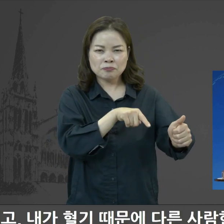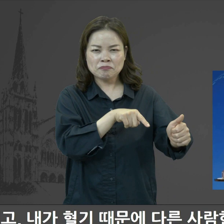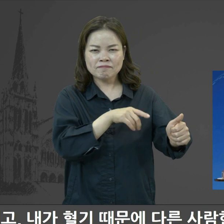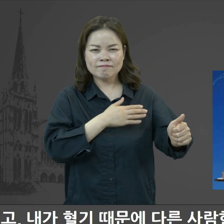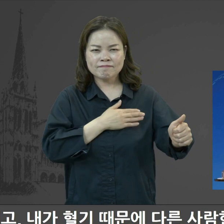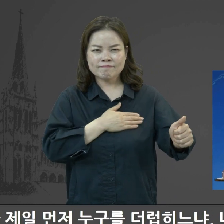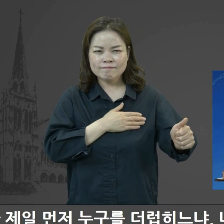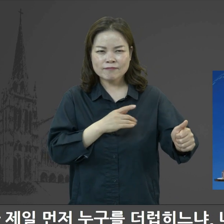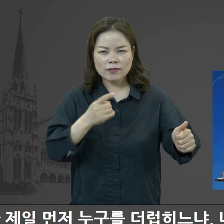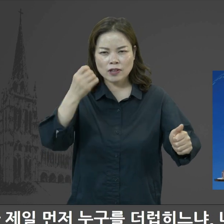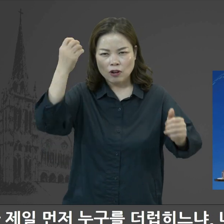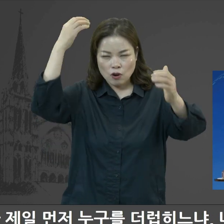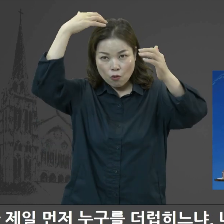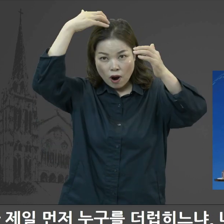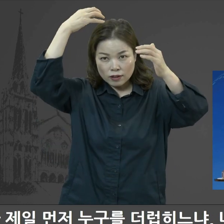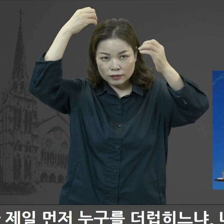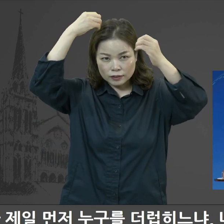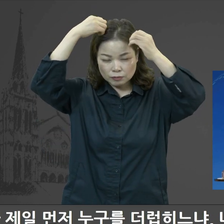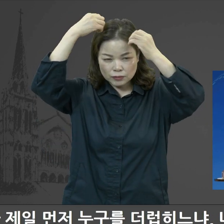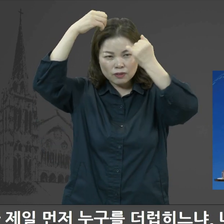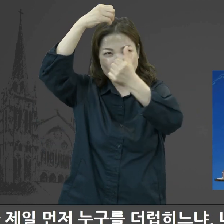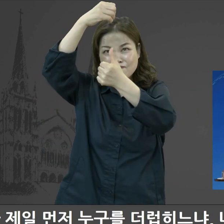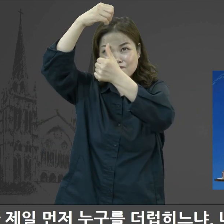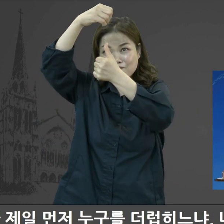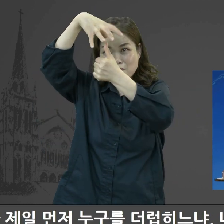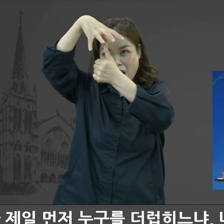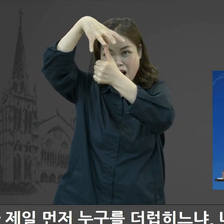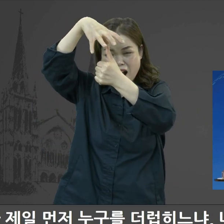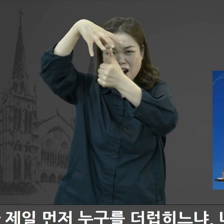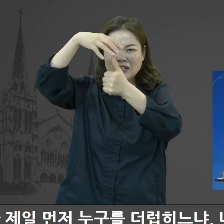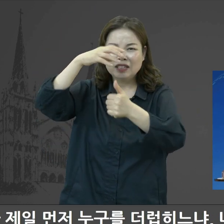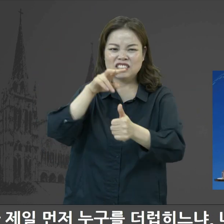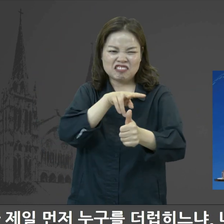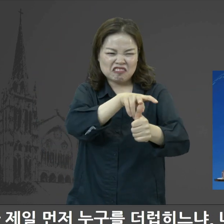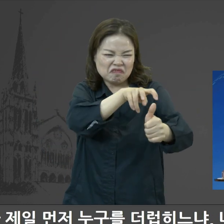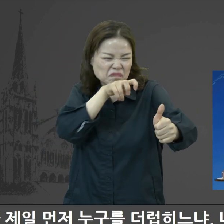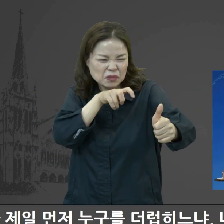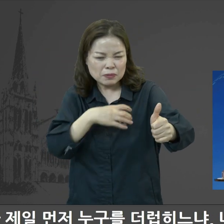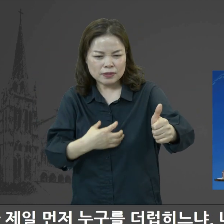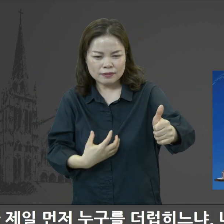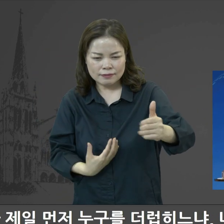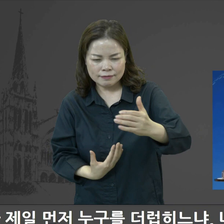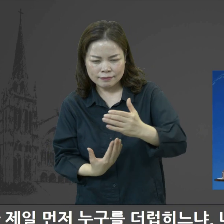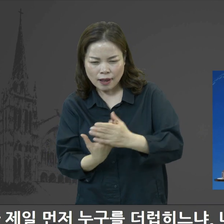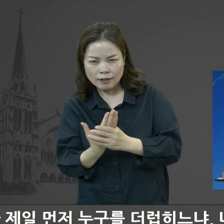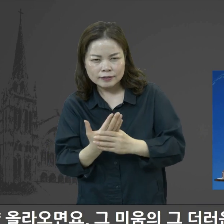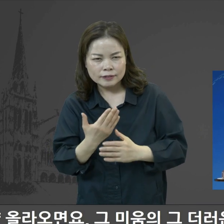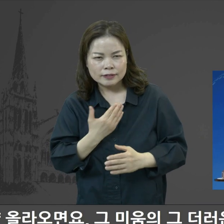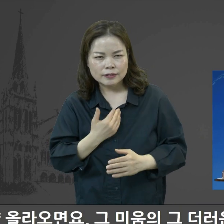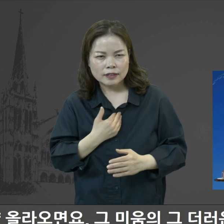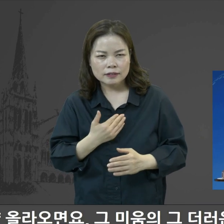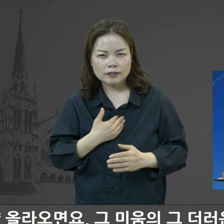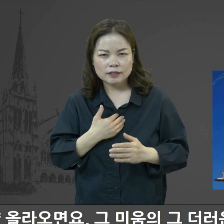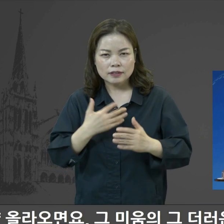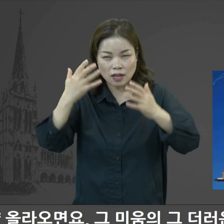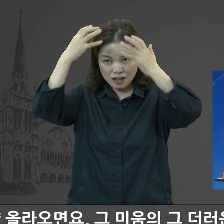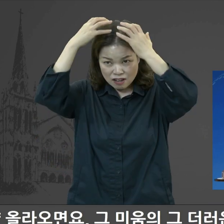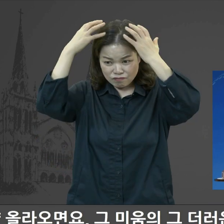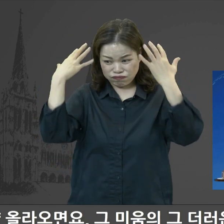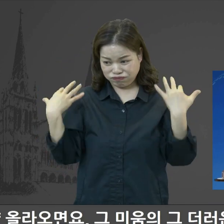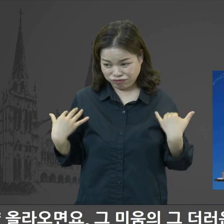미움이 그냥 확 올라오면요, 그 미움에 또 그냥 그 더러운 그게 팍 터지면서 나를 덮어